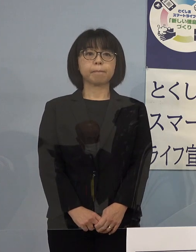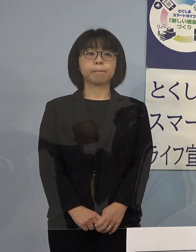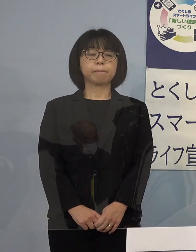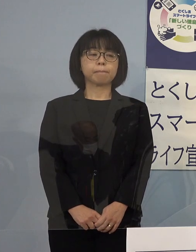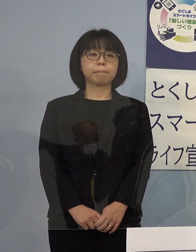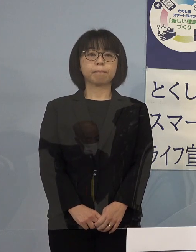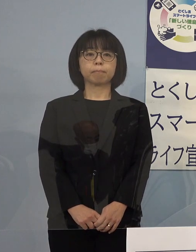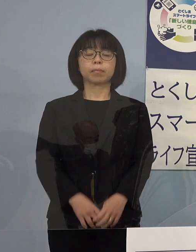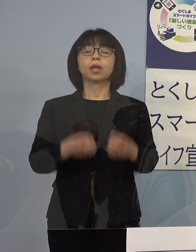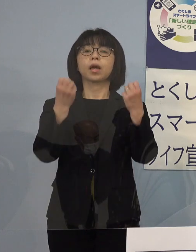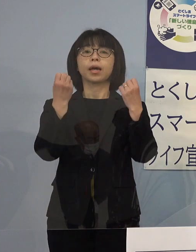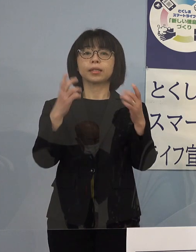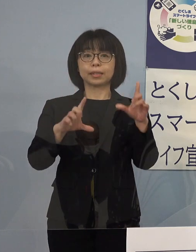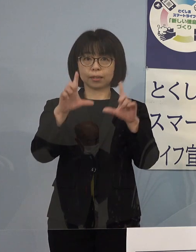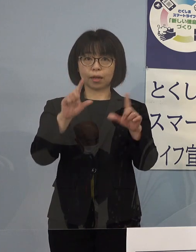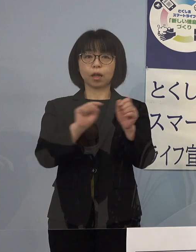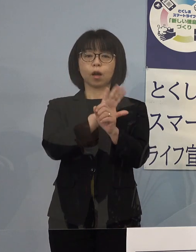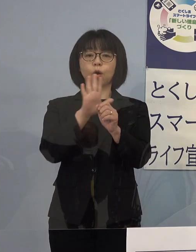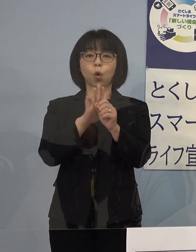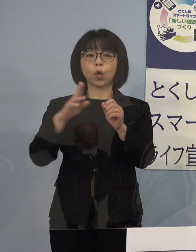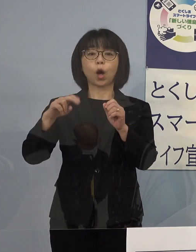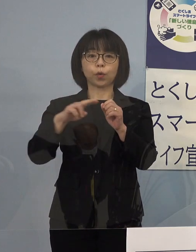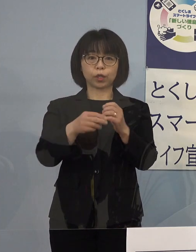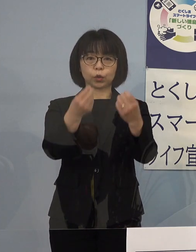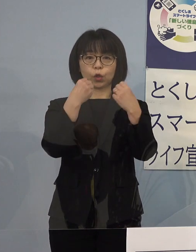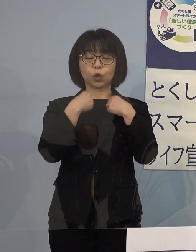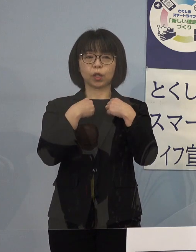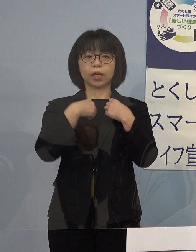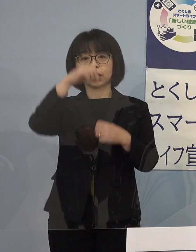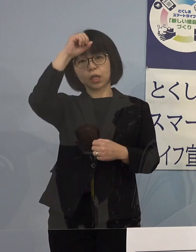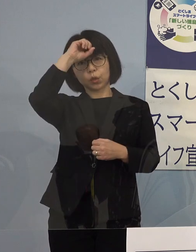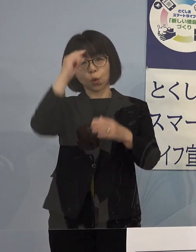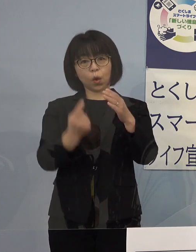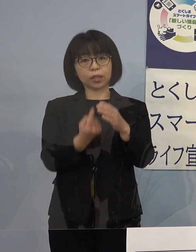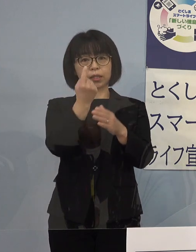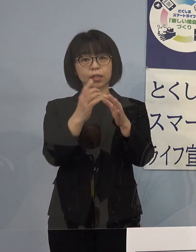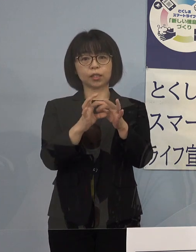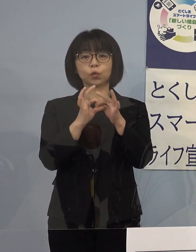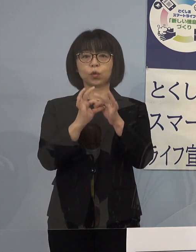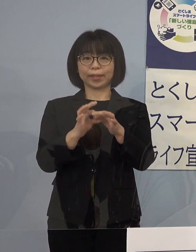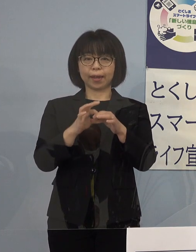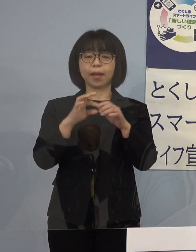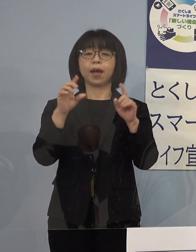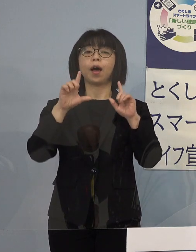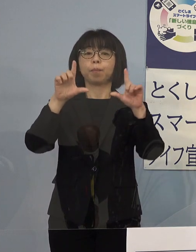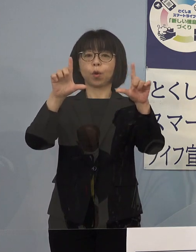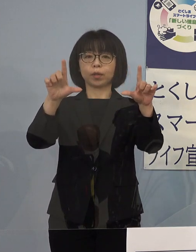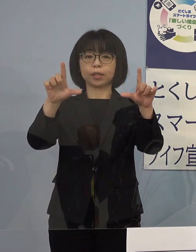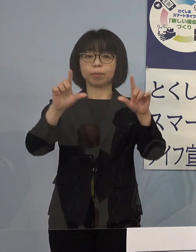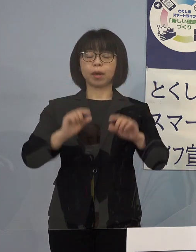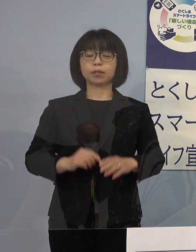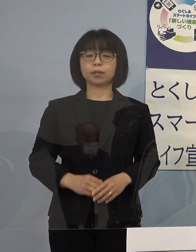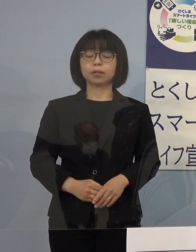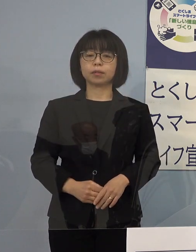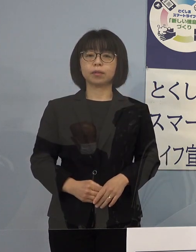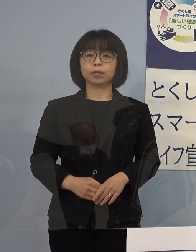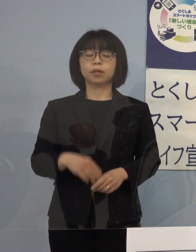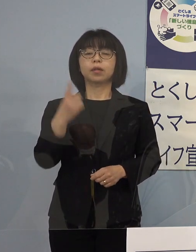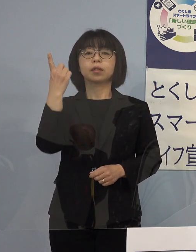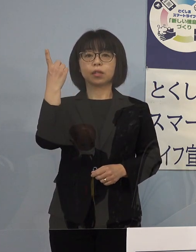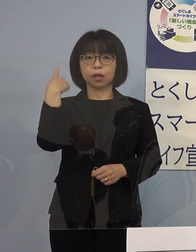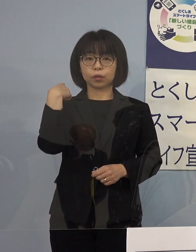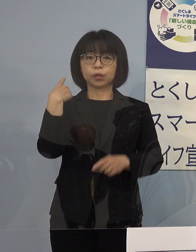それでは新型コロナウイルス感染症の発生につきまして、私の方から発表させていただきます。昨